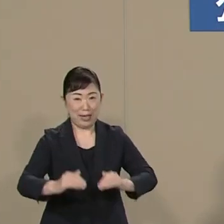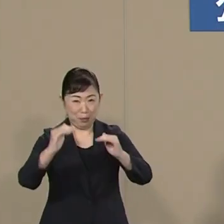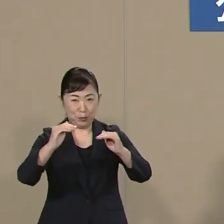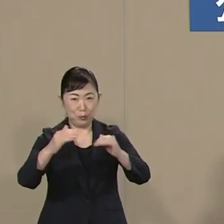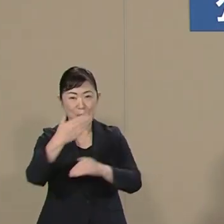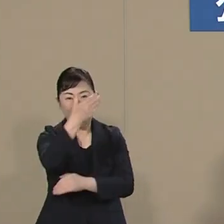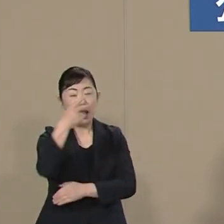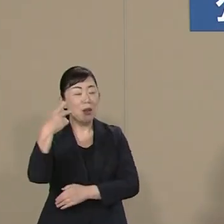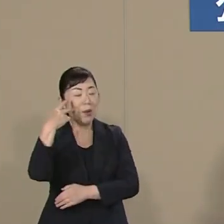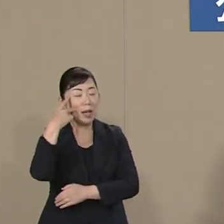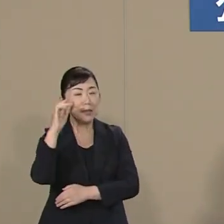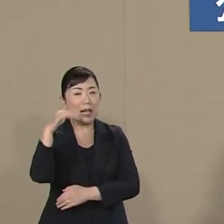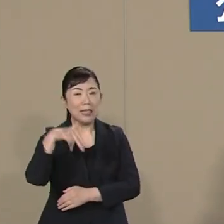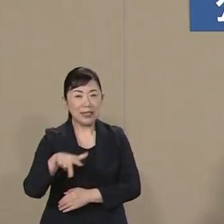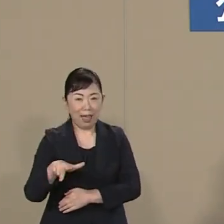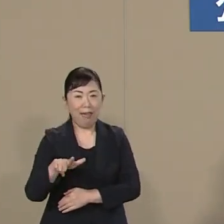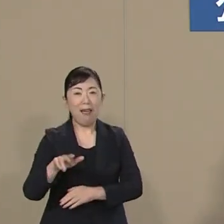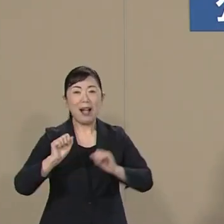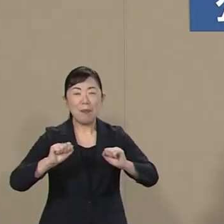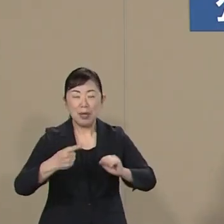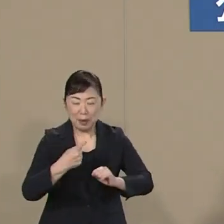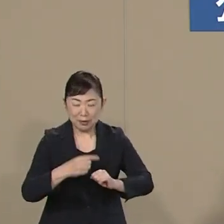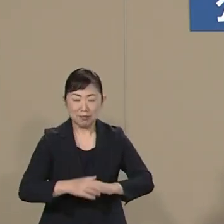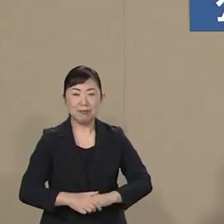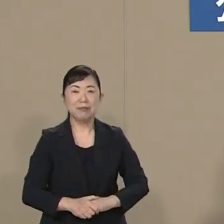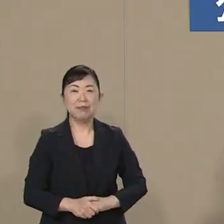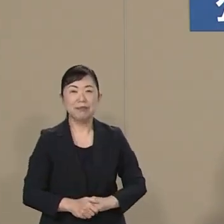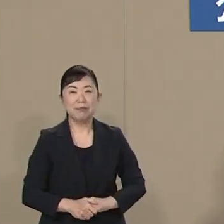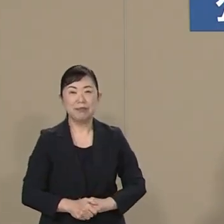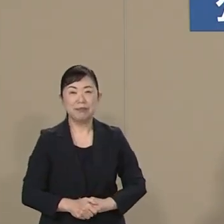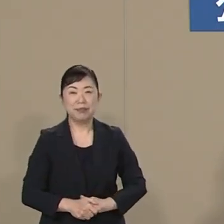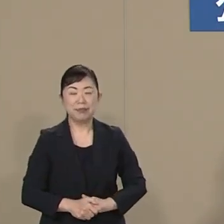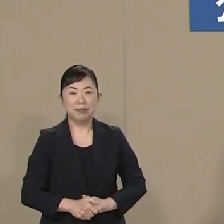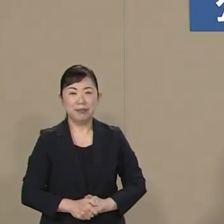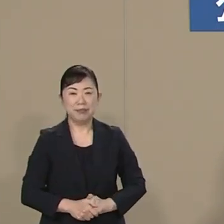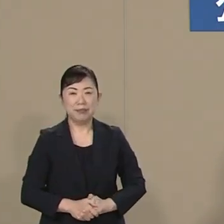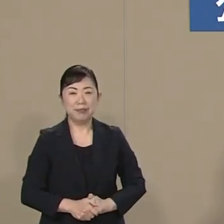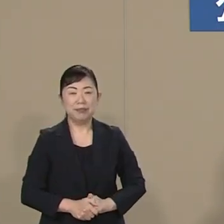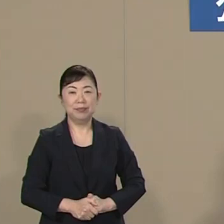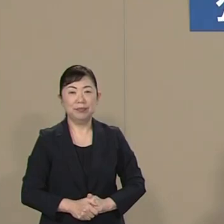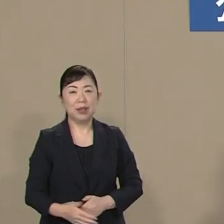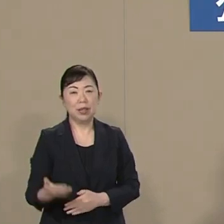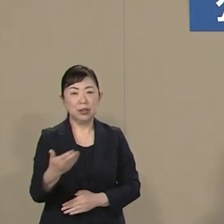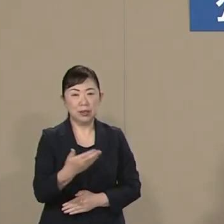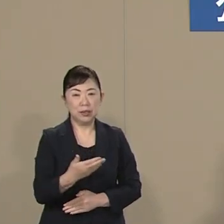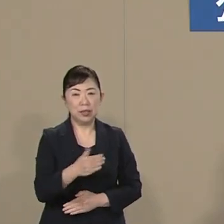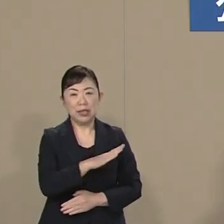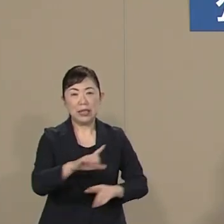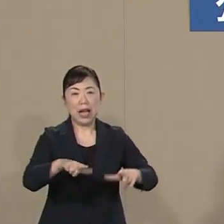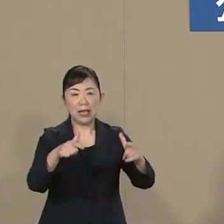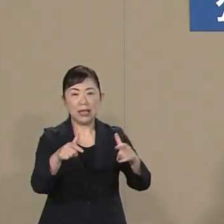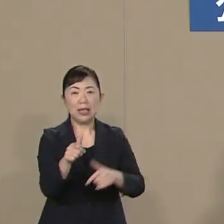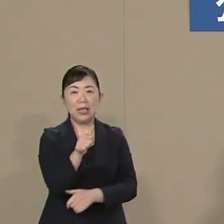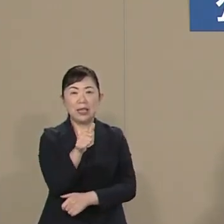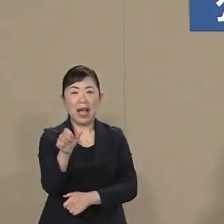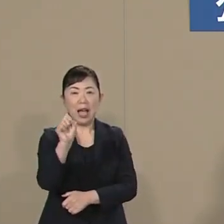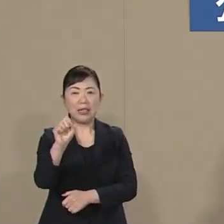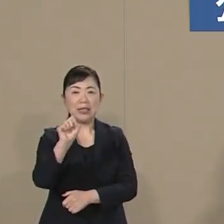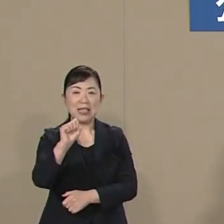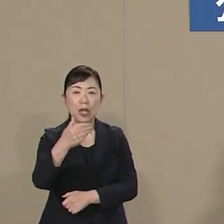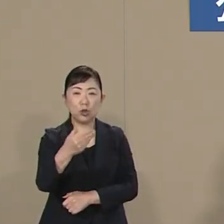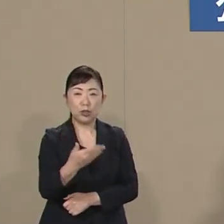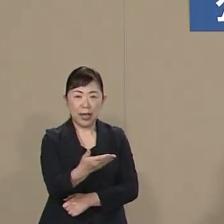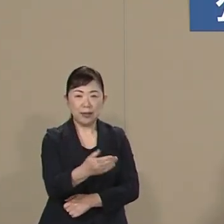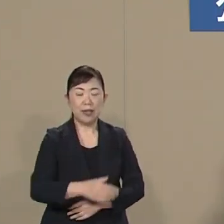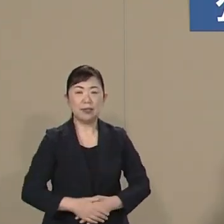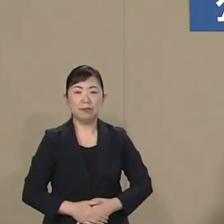元気アップ若松謙維頑張ります次に平木大作さんです